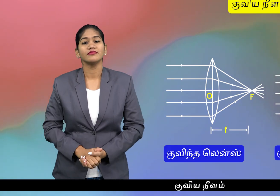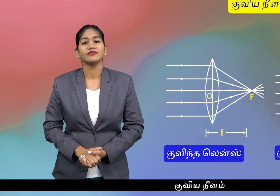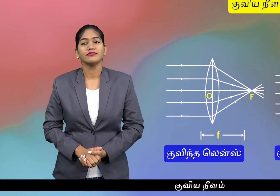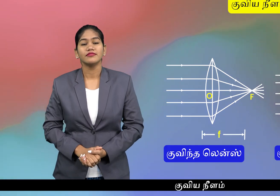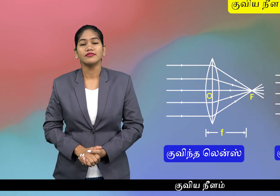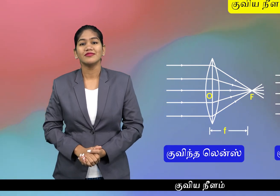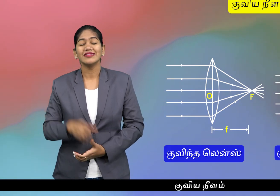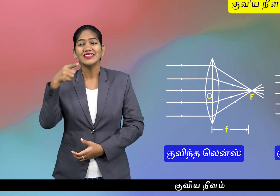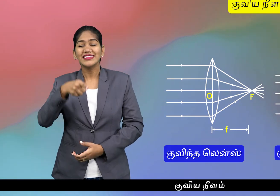குவிய நீளம்.